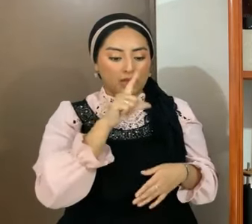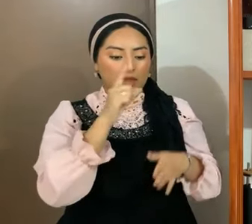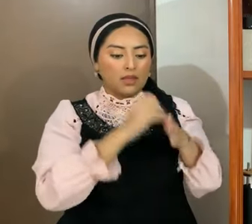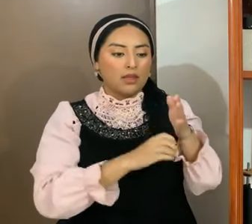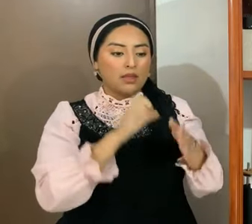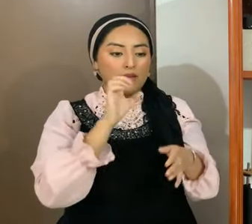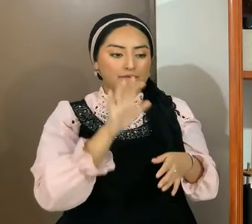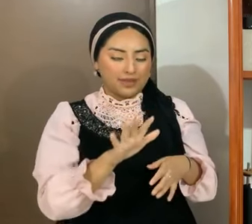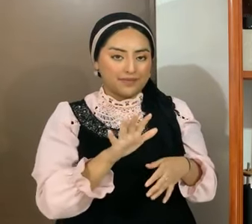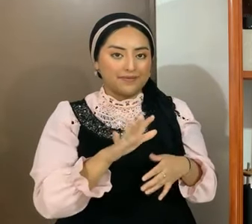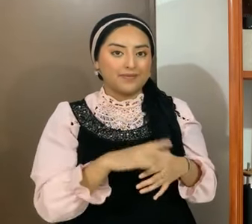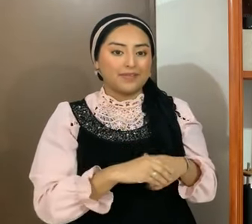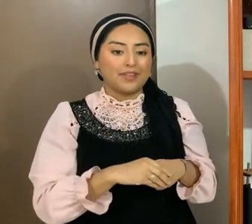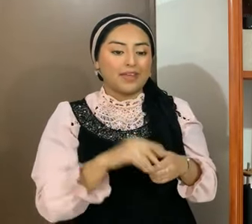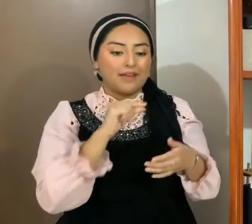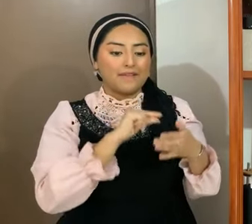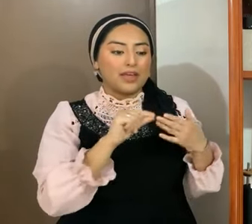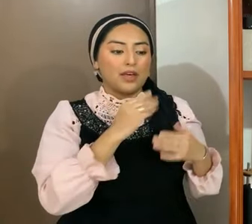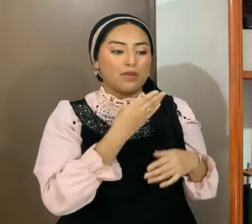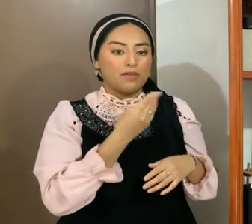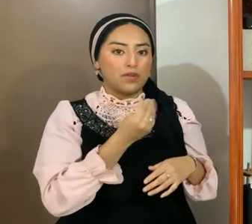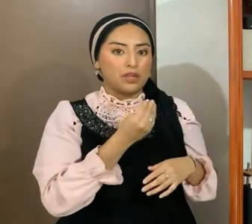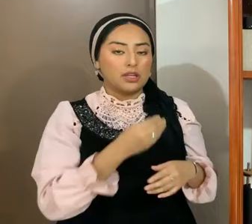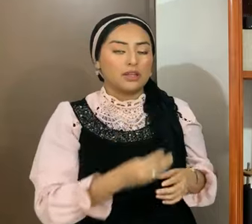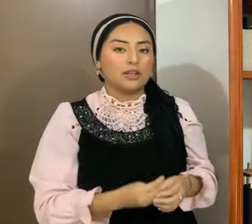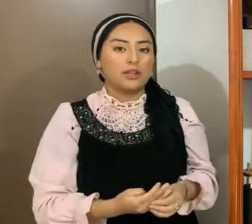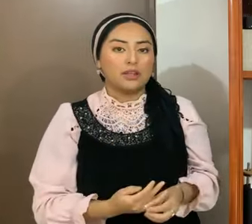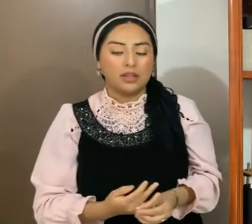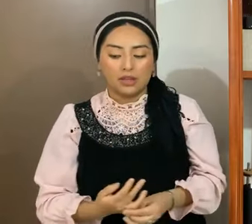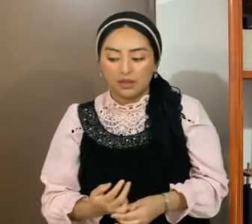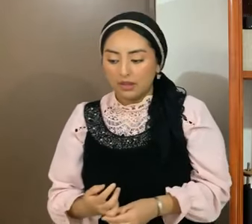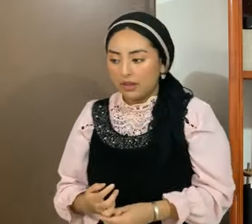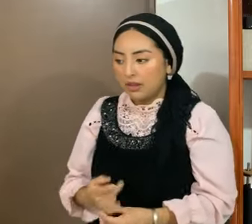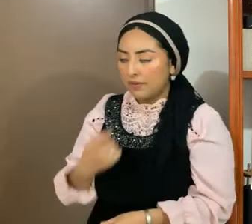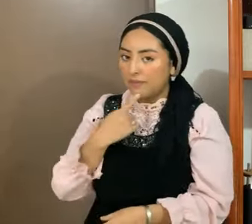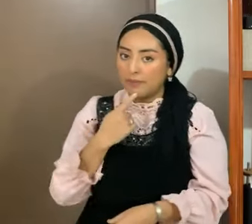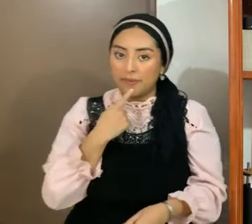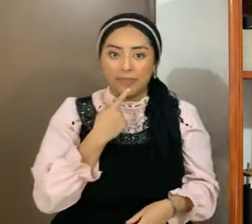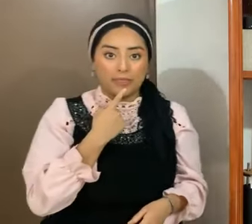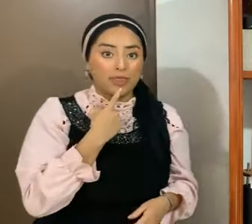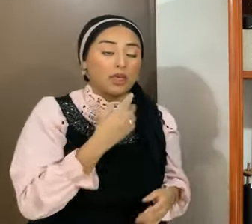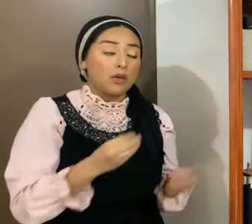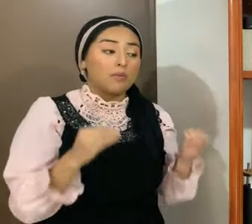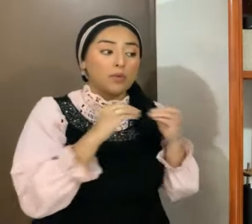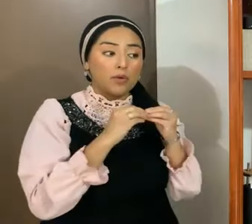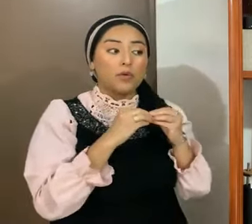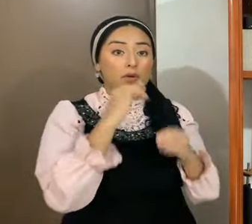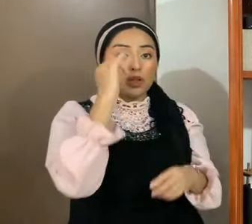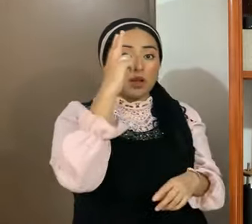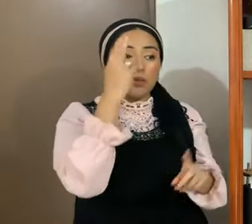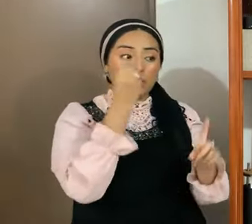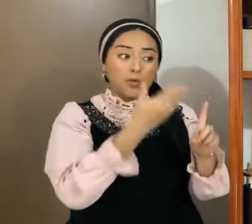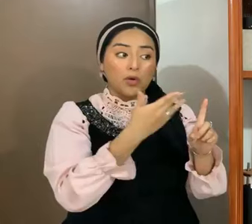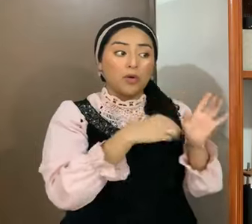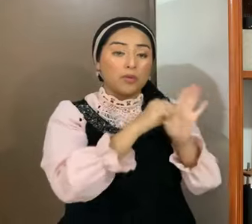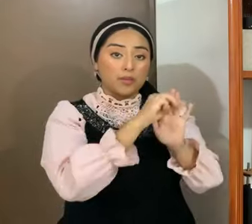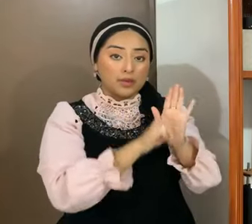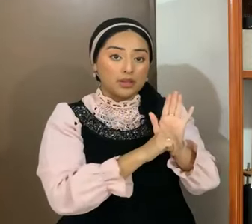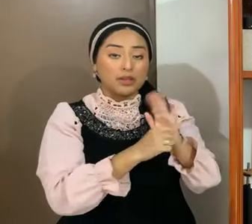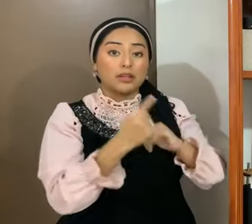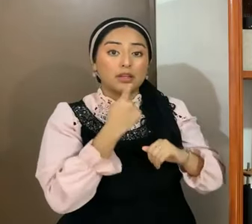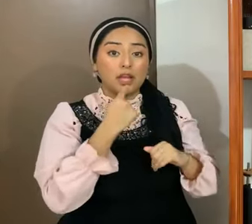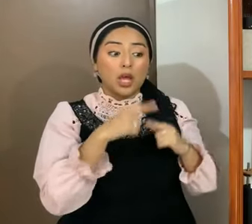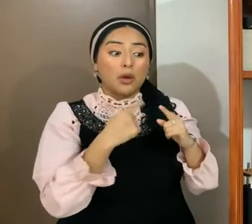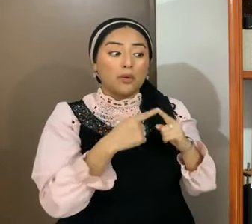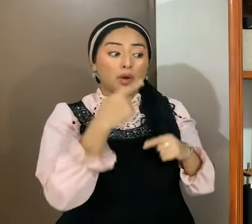Levítico 5 en el verso 14. Levítico 5, 14 dice, habló más Yahweh a Moisés diciendo,